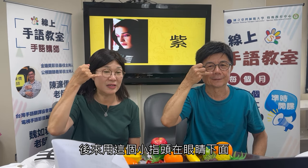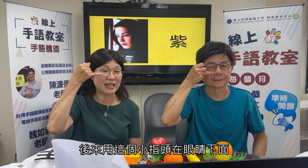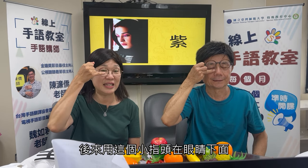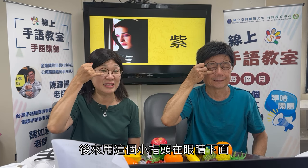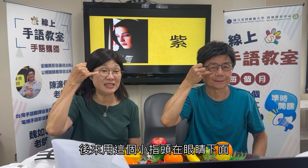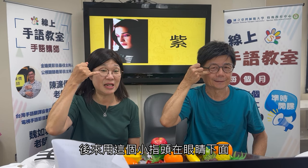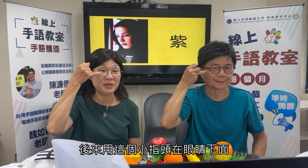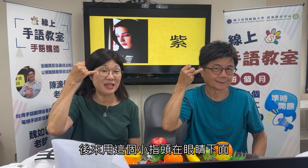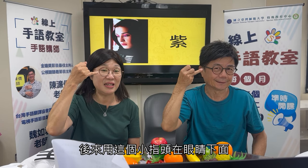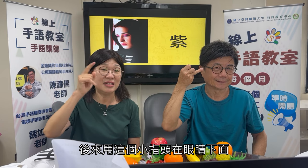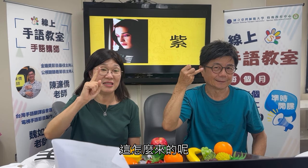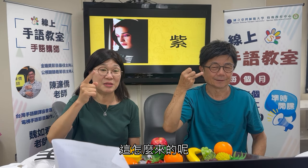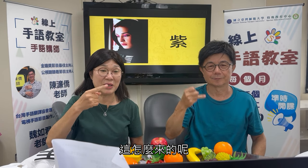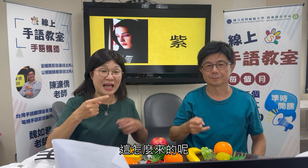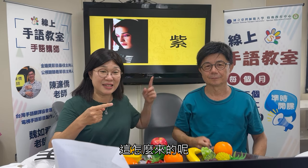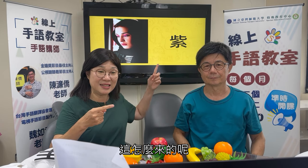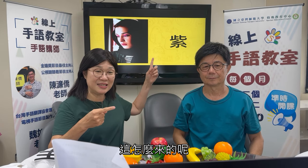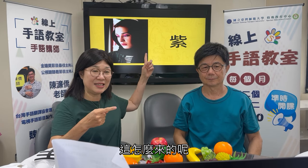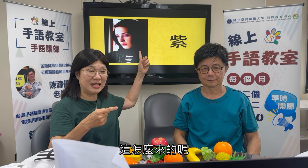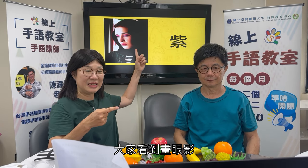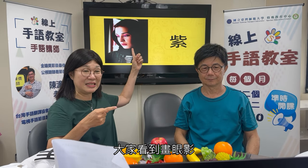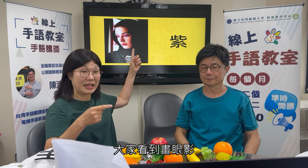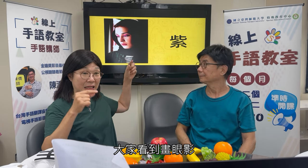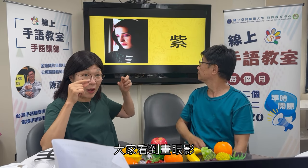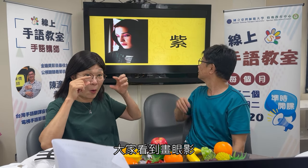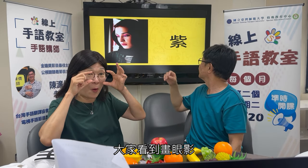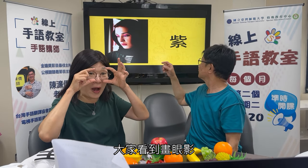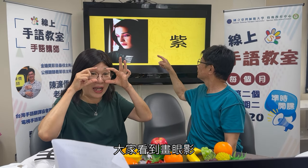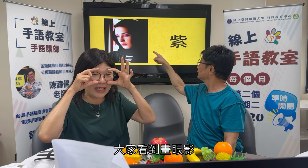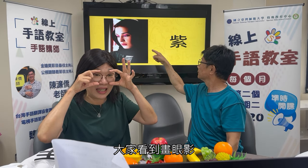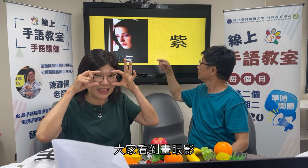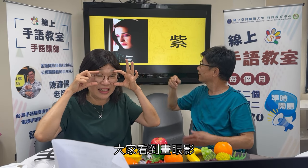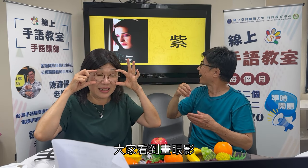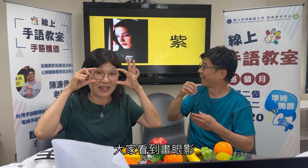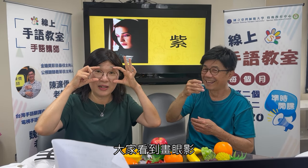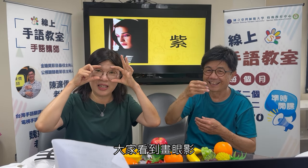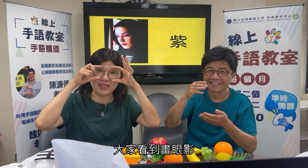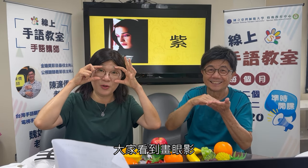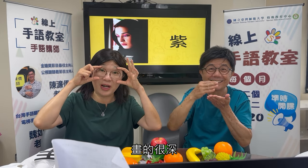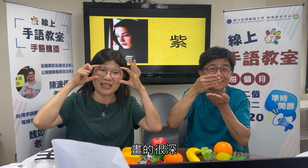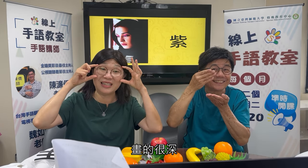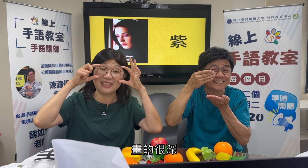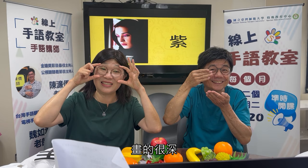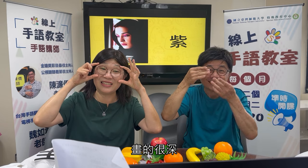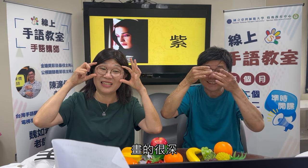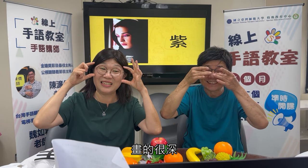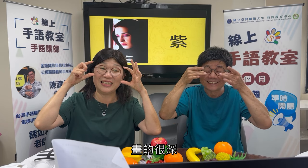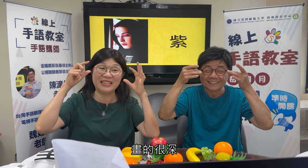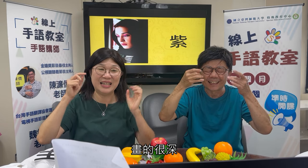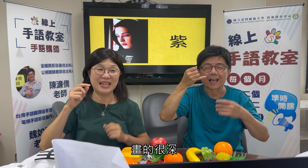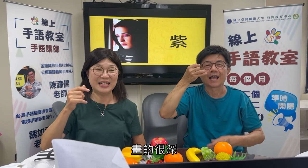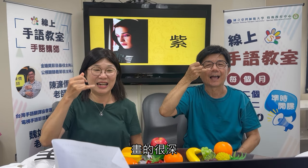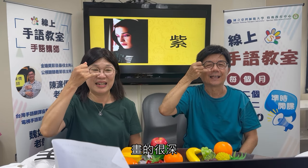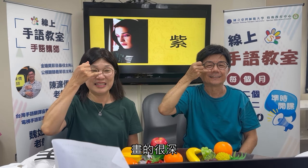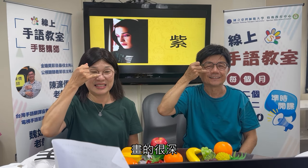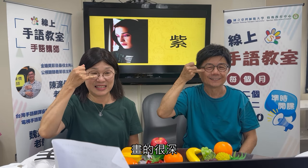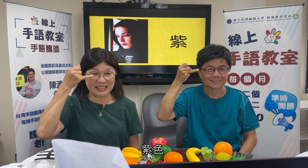眼睛下面，这怎么来的呢？大家看到画眼影啊，眼影画得很深，紫